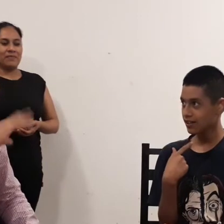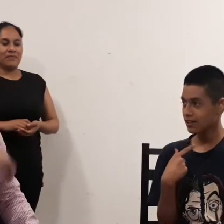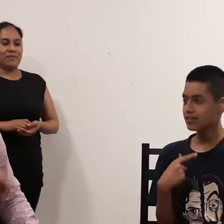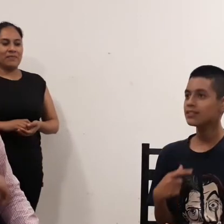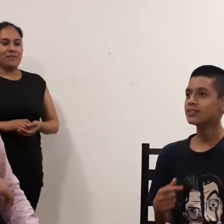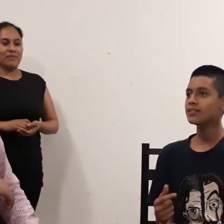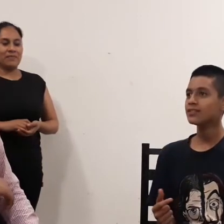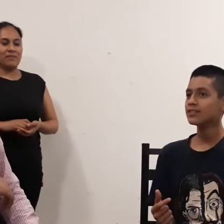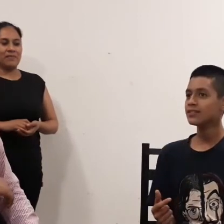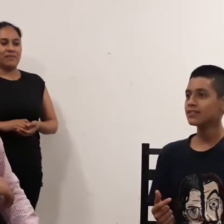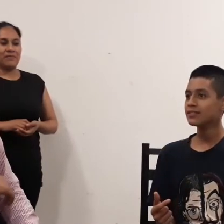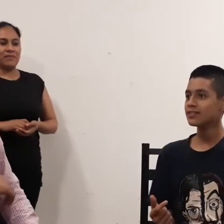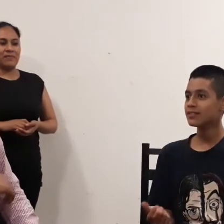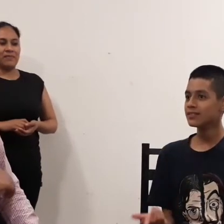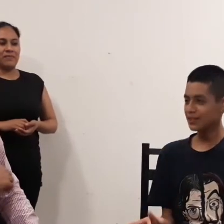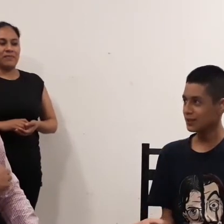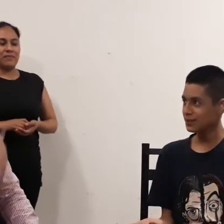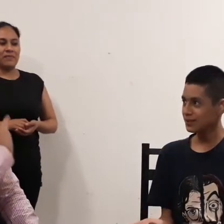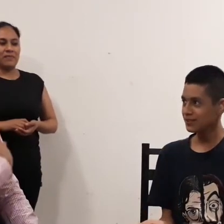Hablar.